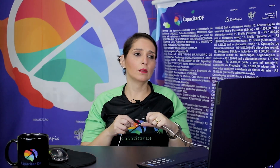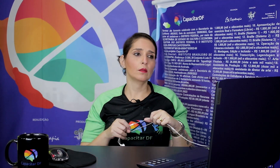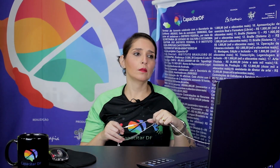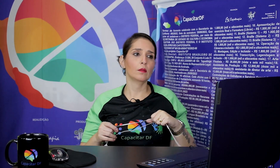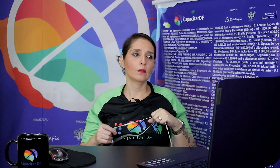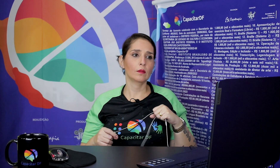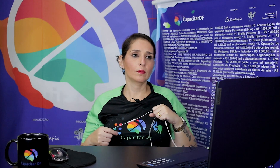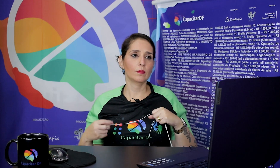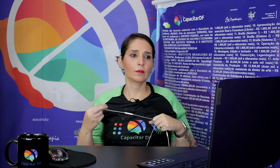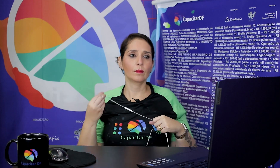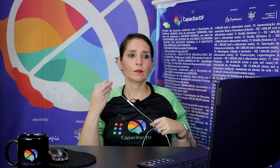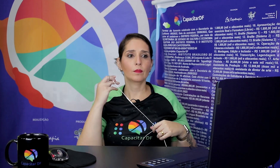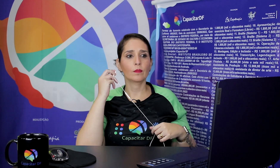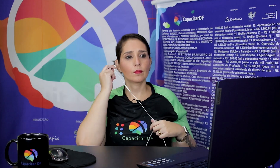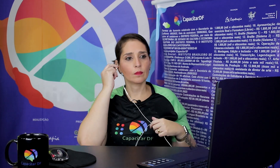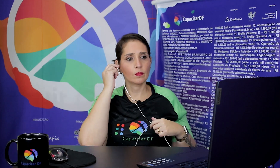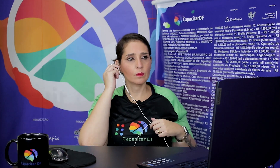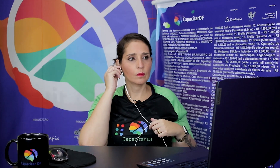Glauce.